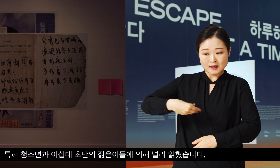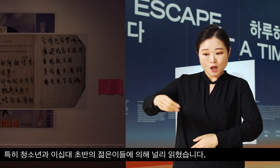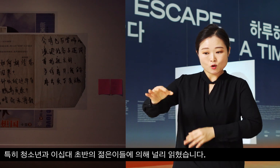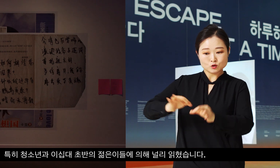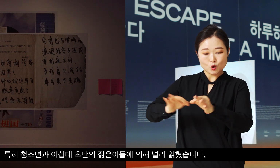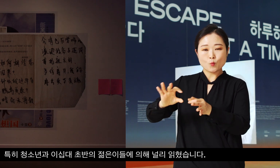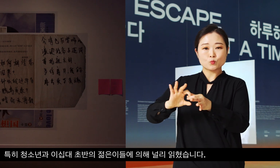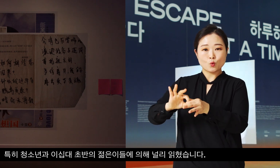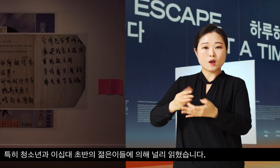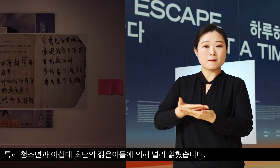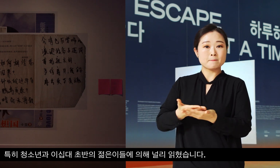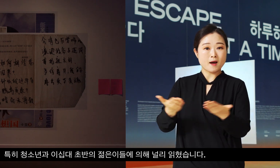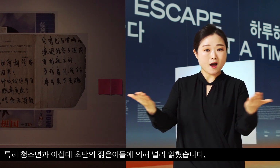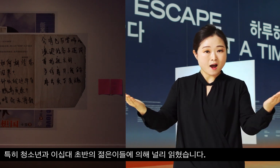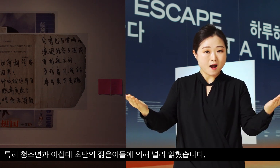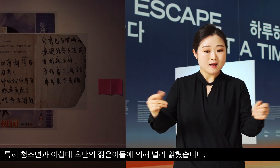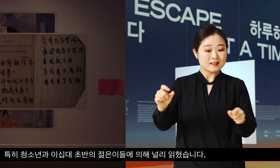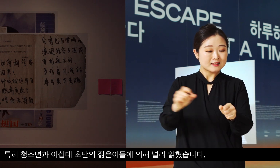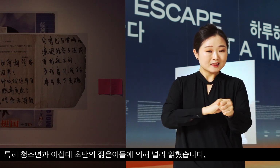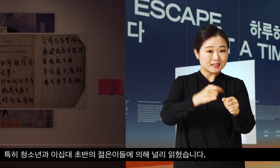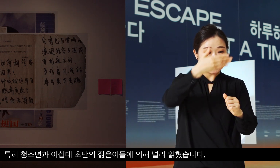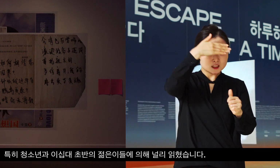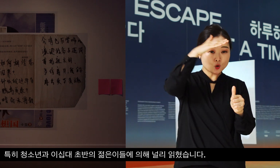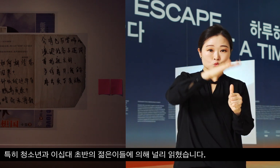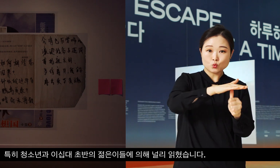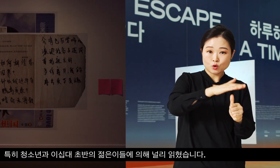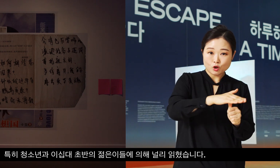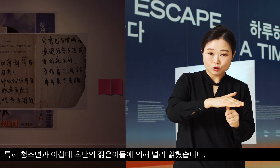20대 초반의 젊은이들에 의해 널리 읽혔습니다.